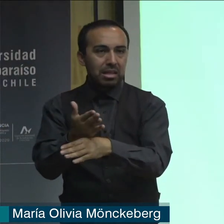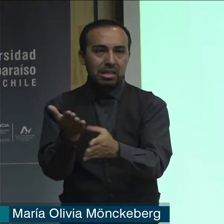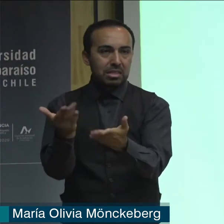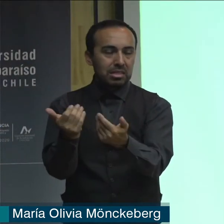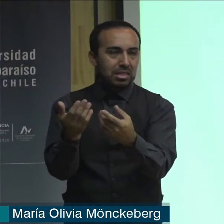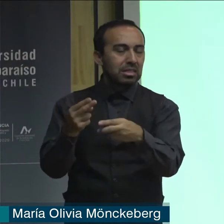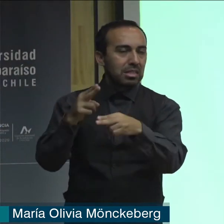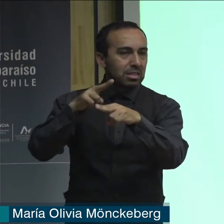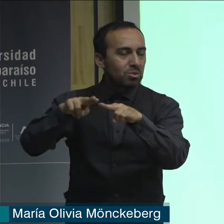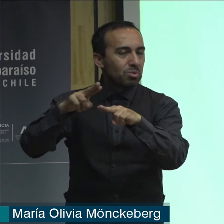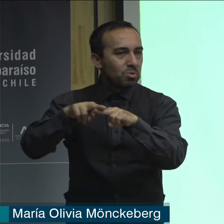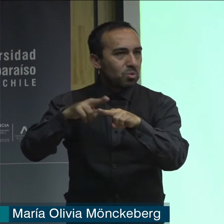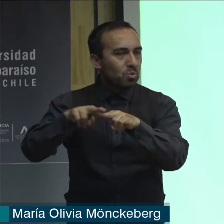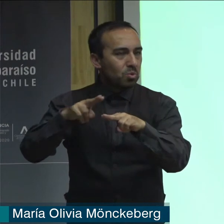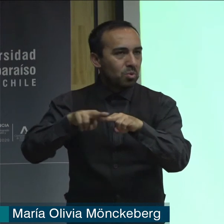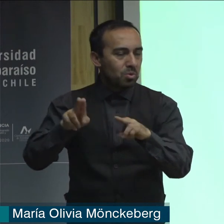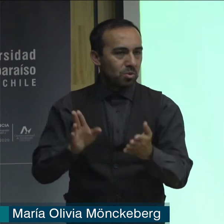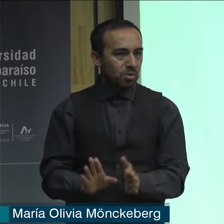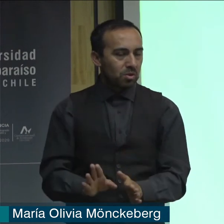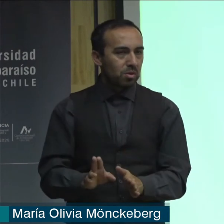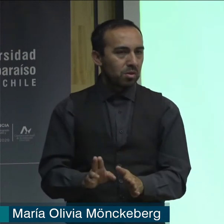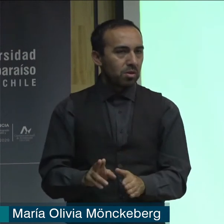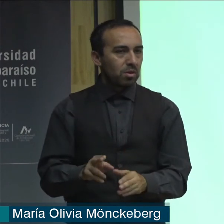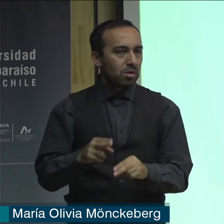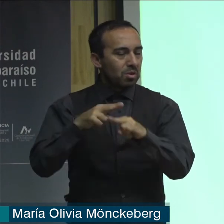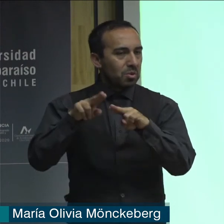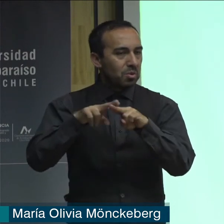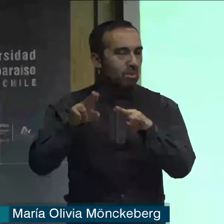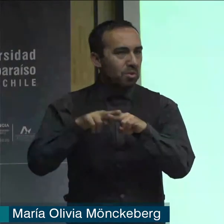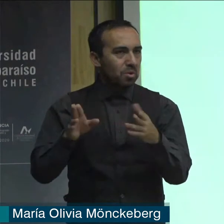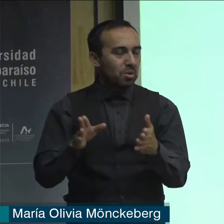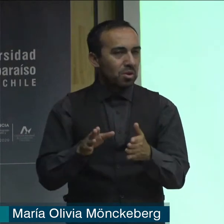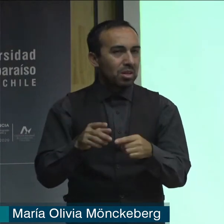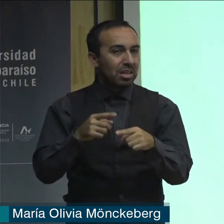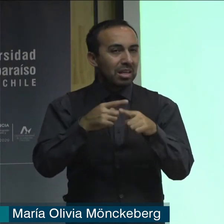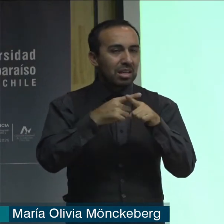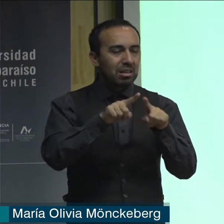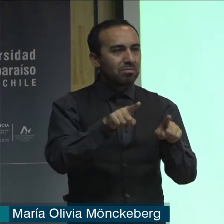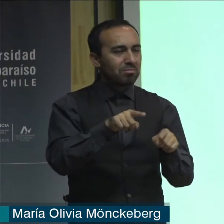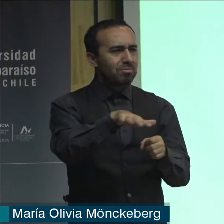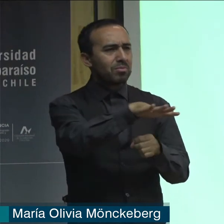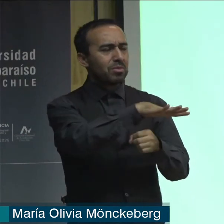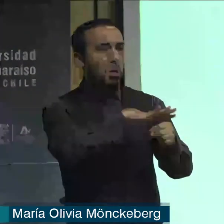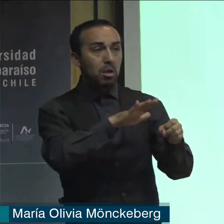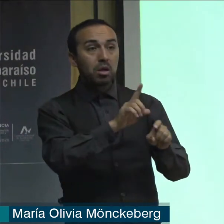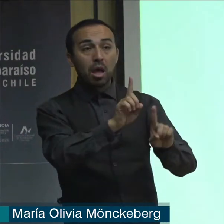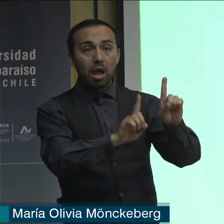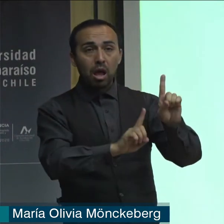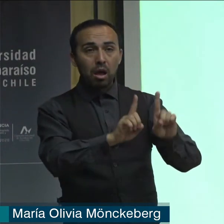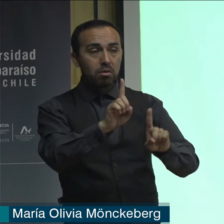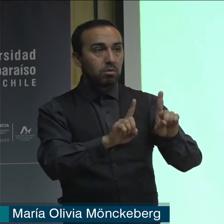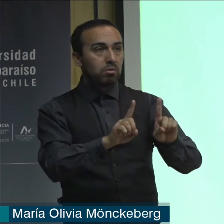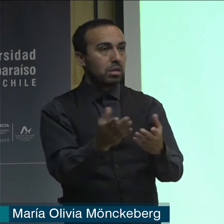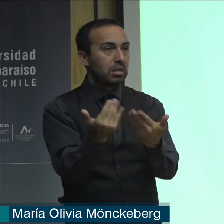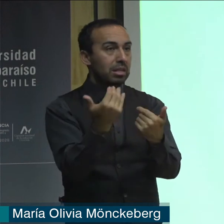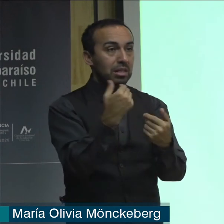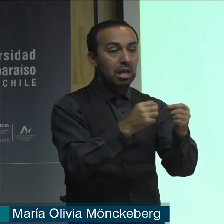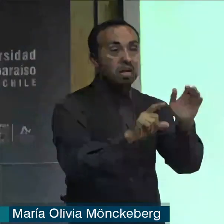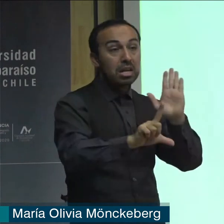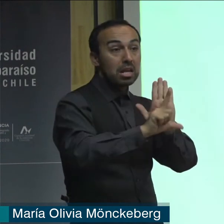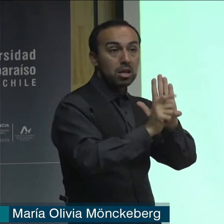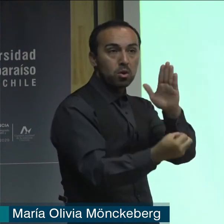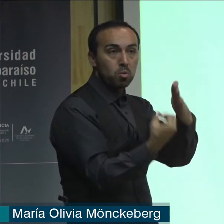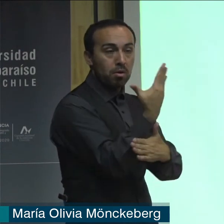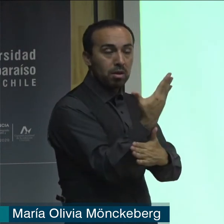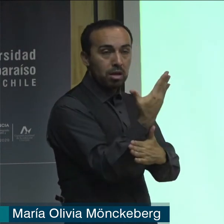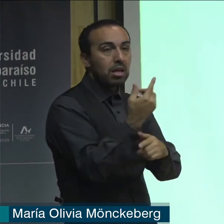otro en un ámbito que en algunos casos para requerir de leyes en otros casos para